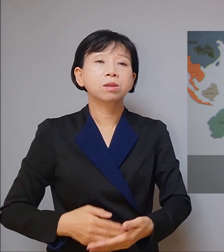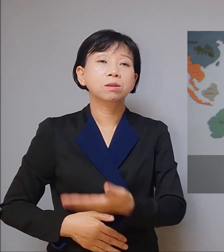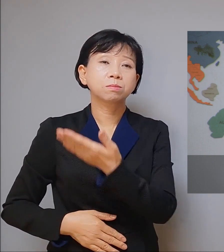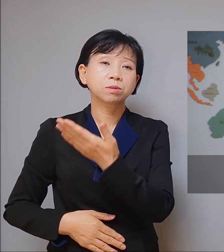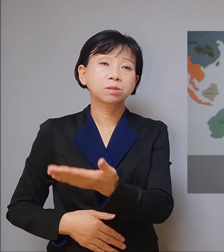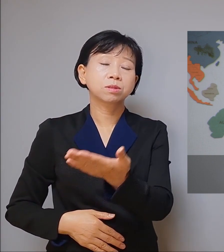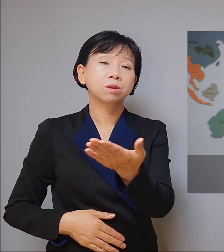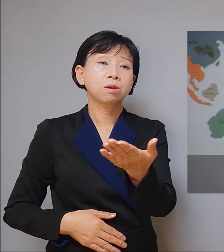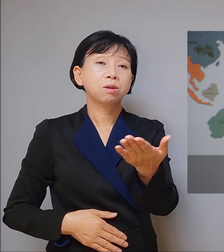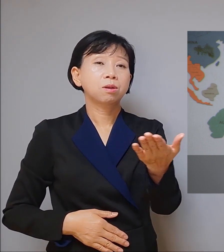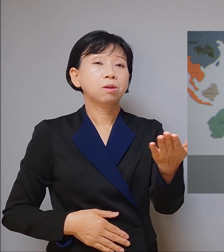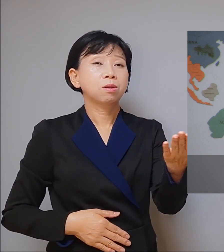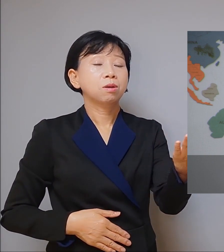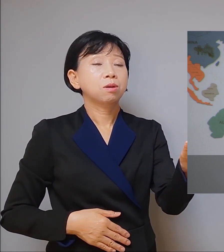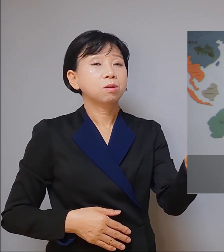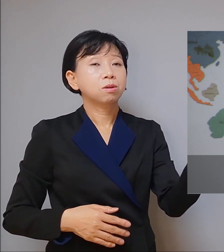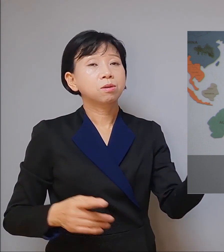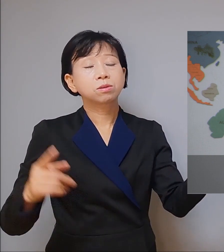상처 입은